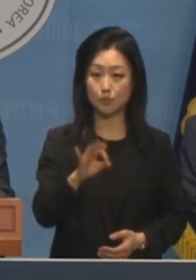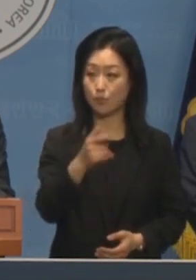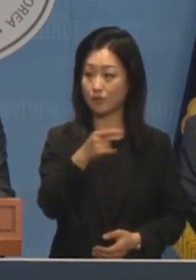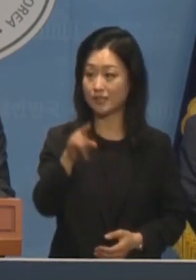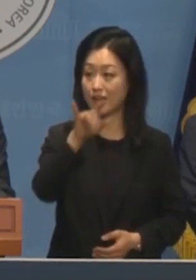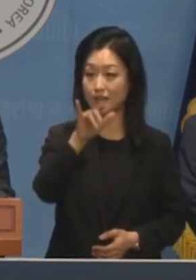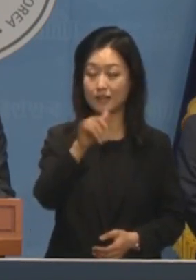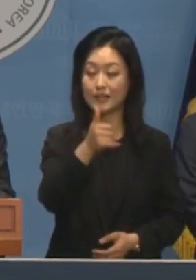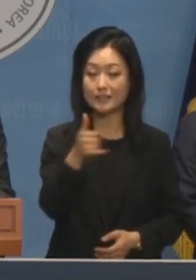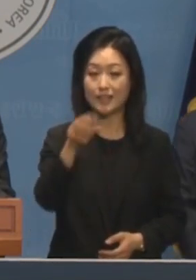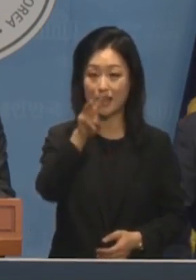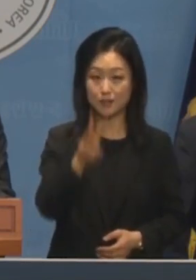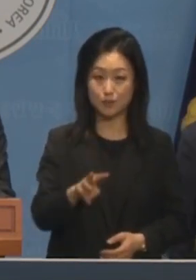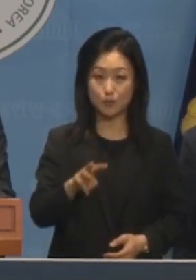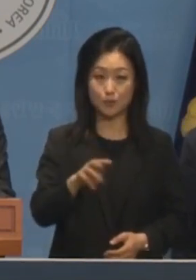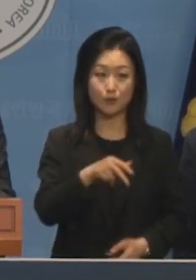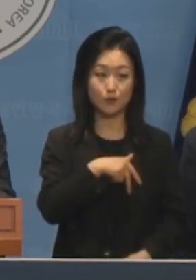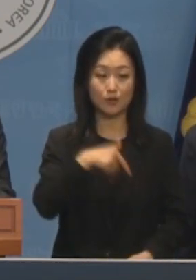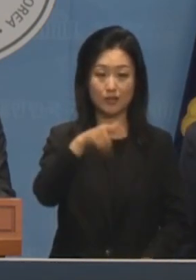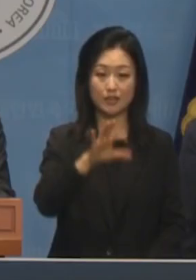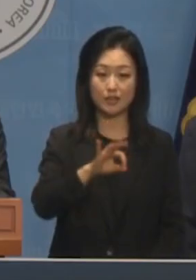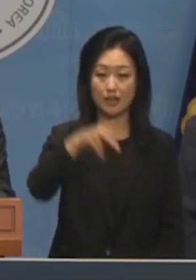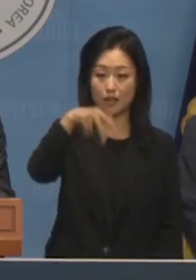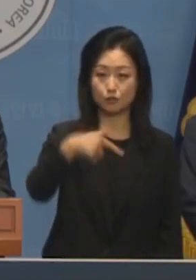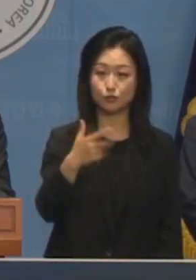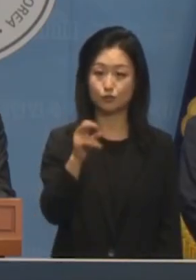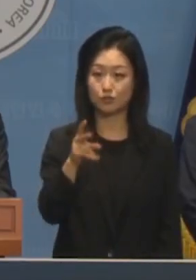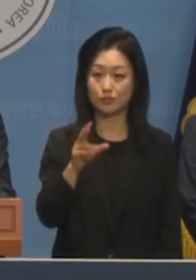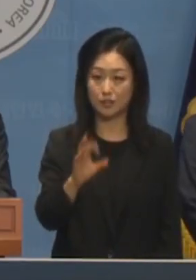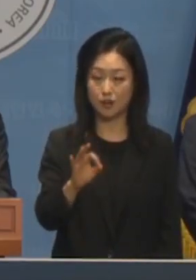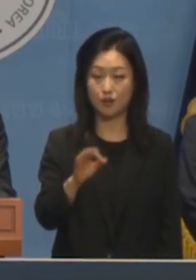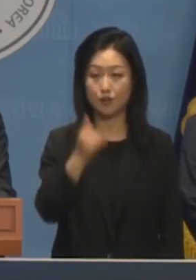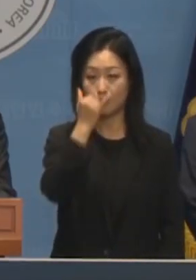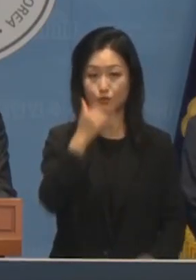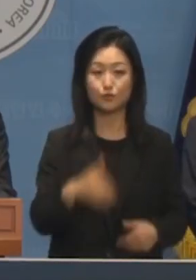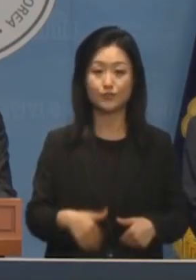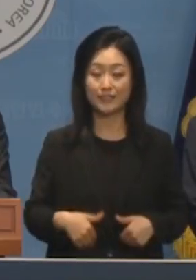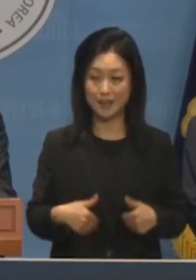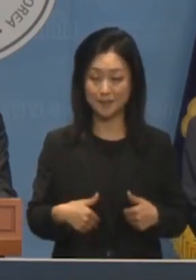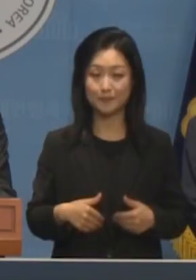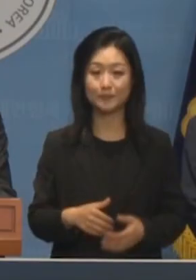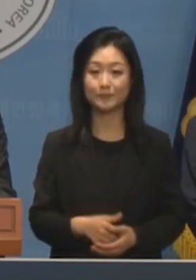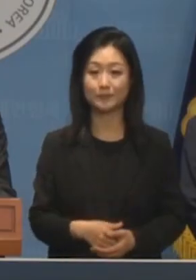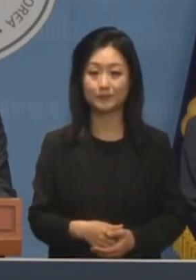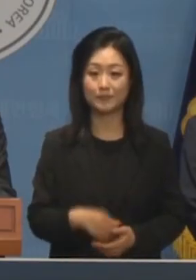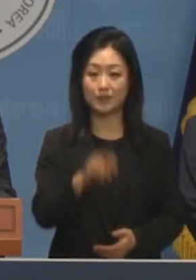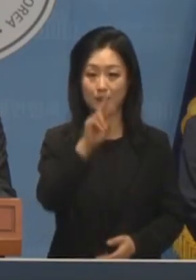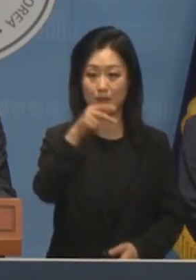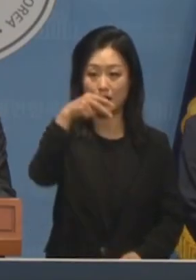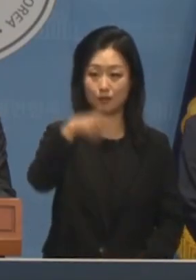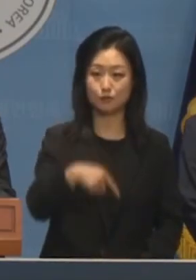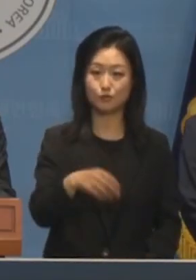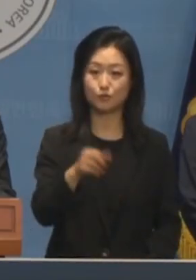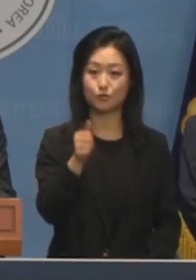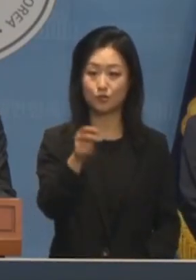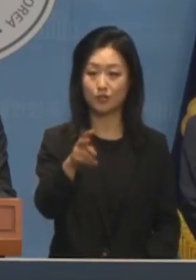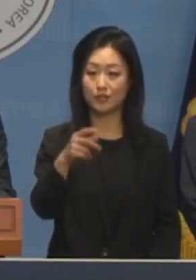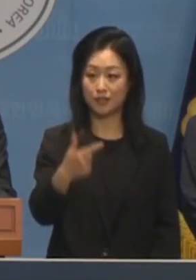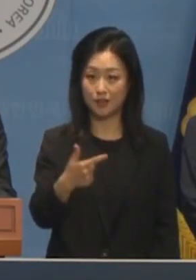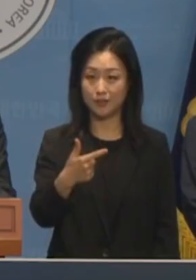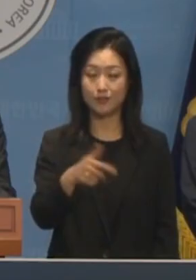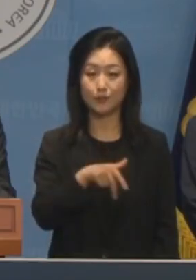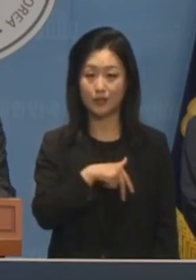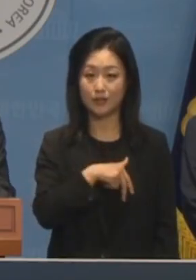세종특별자치시을 강준현 의원님 참석하셨습니다. 충남 공주부여 청량의 박수현 의원님